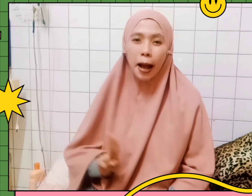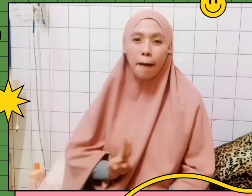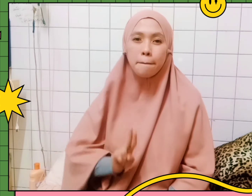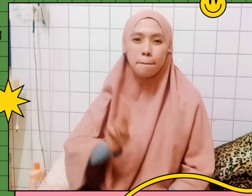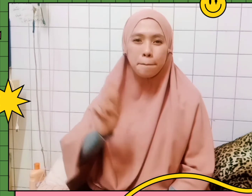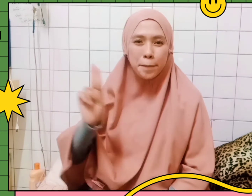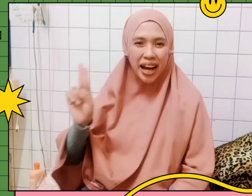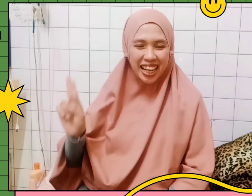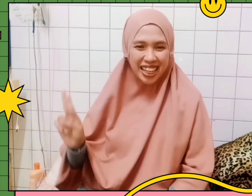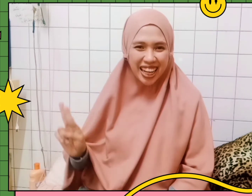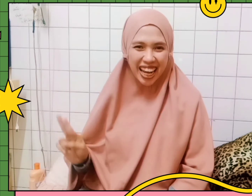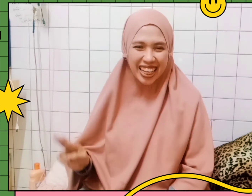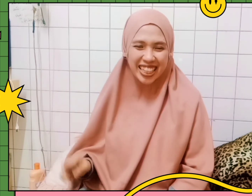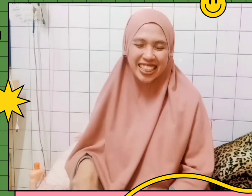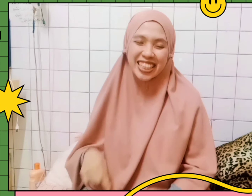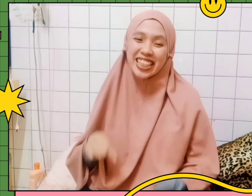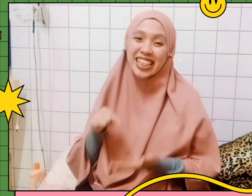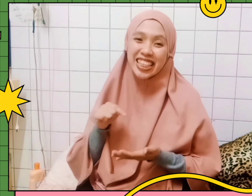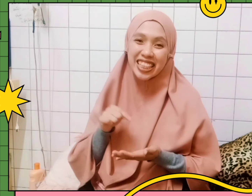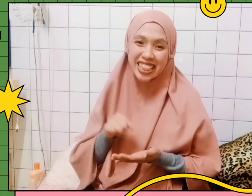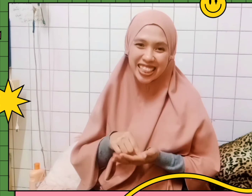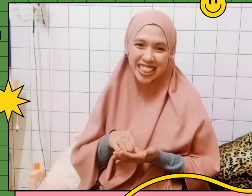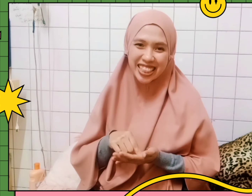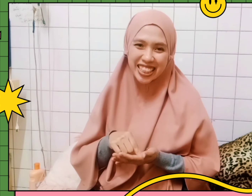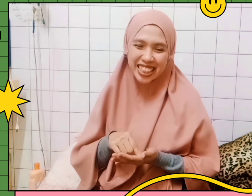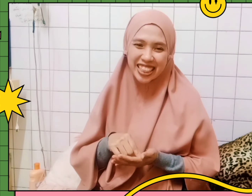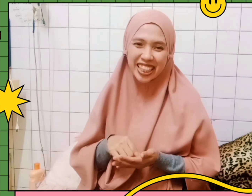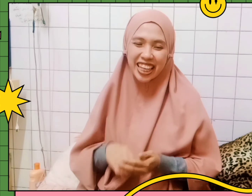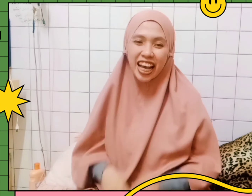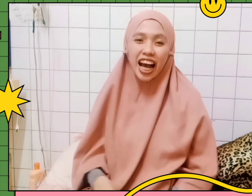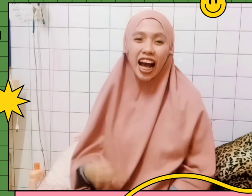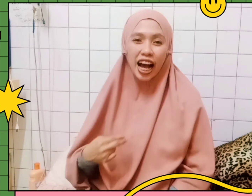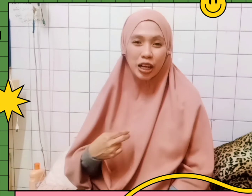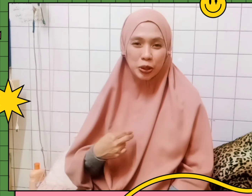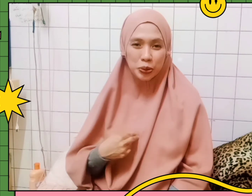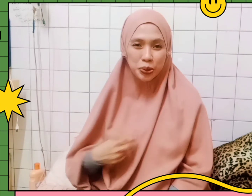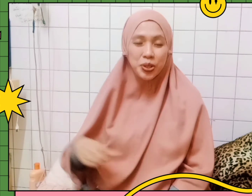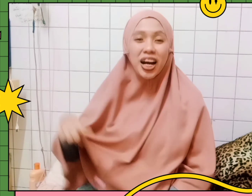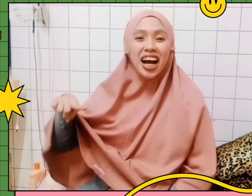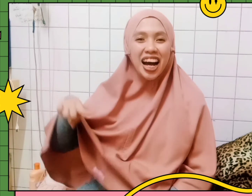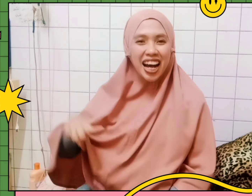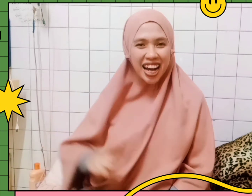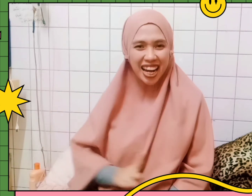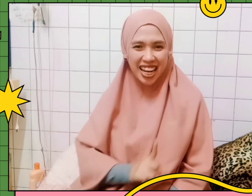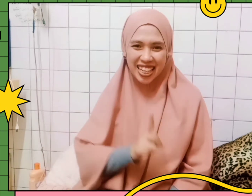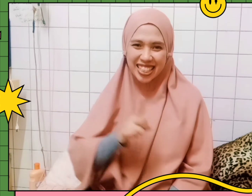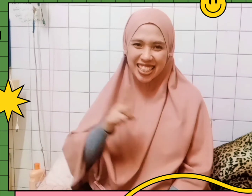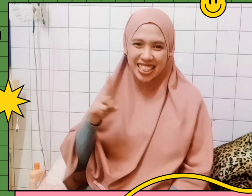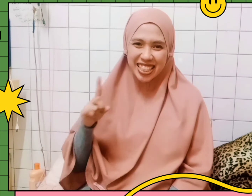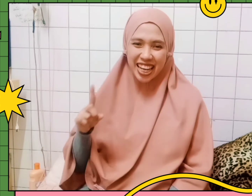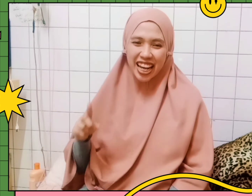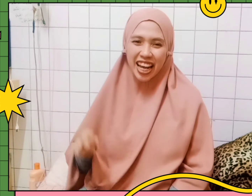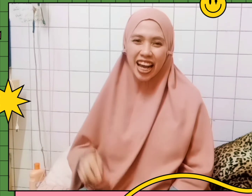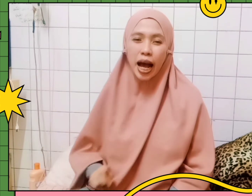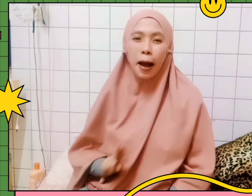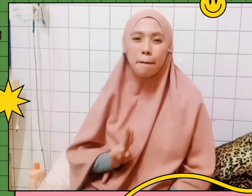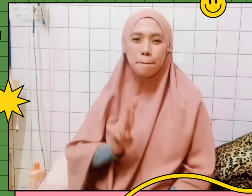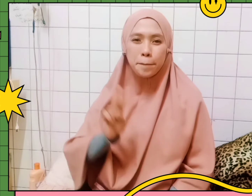hanya pakai ini. Aku